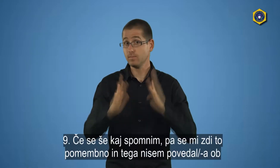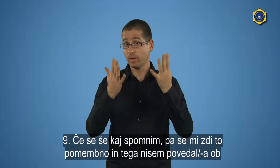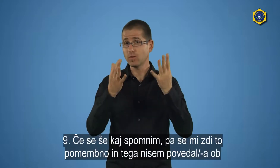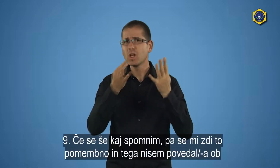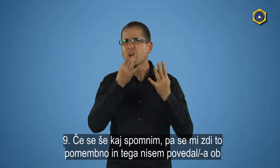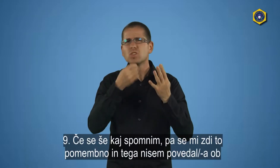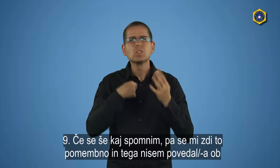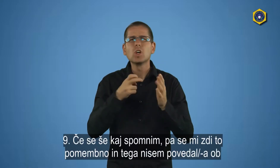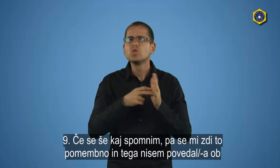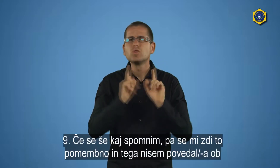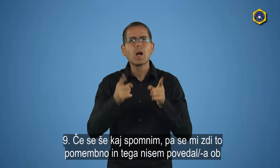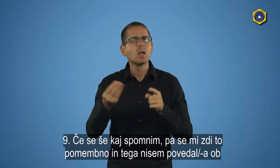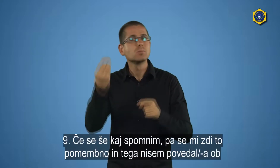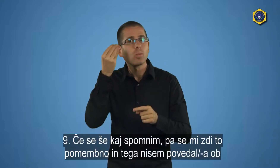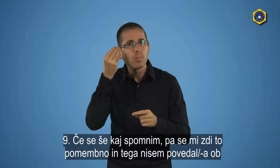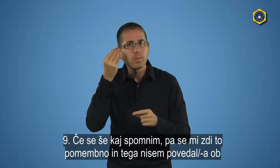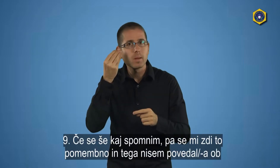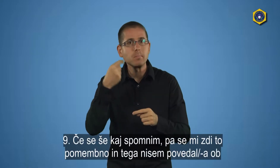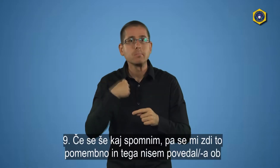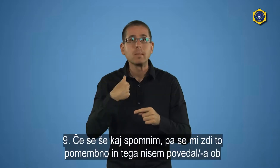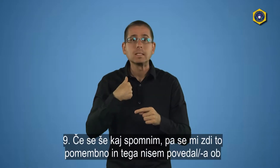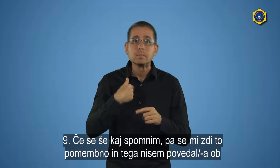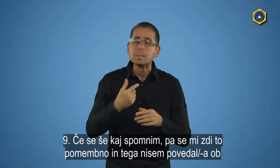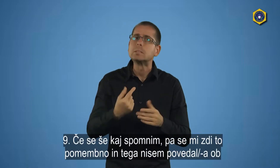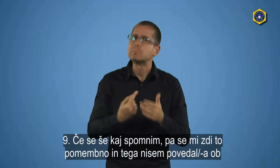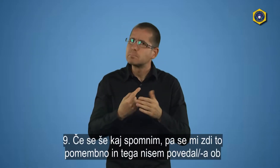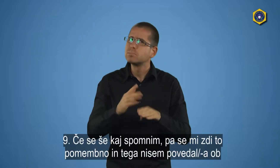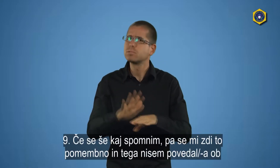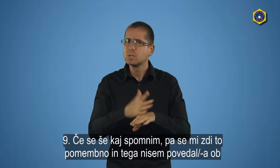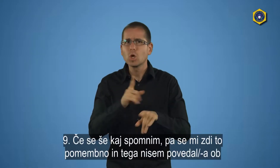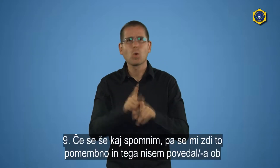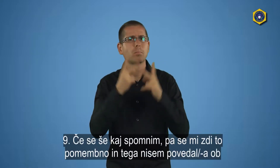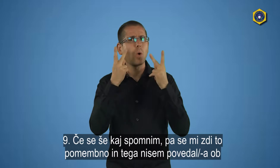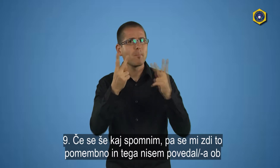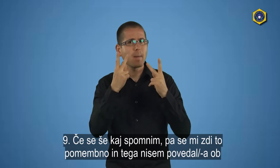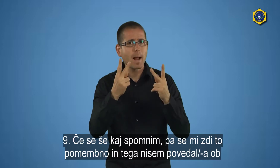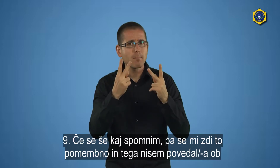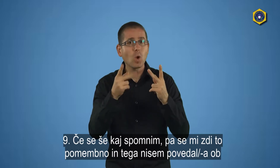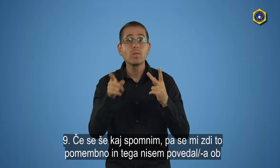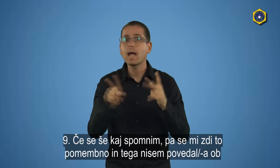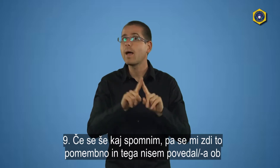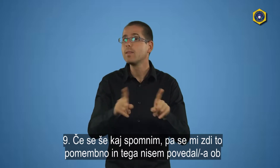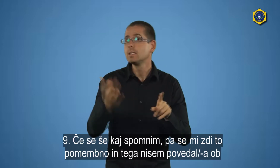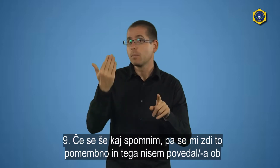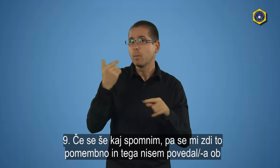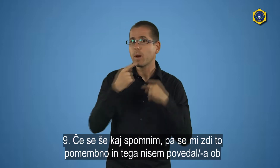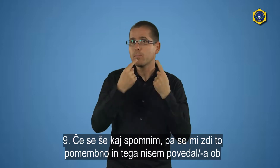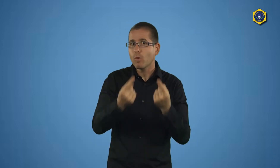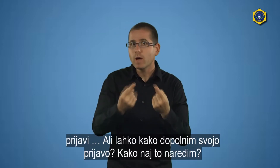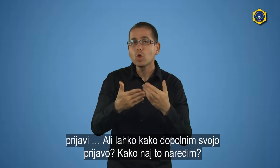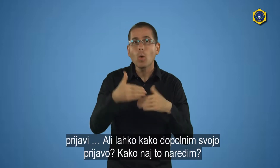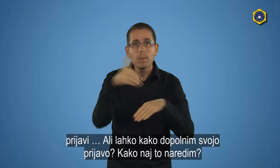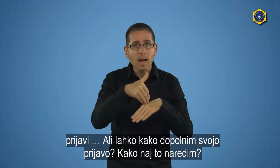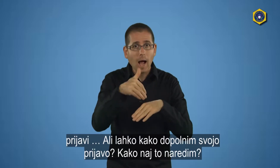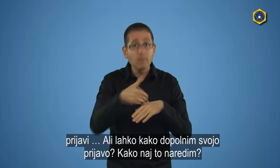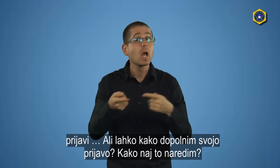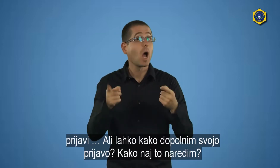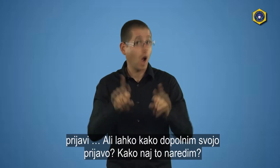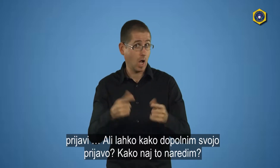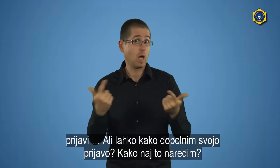9. Če se še kaj spomnim, pa se mi zdi to pomembno in tega nisem povedal oziroma povedala o prijavi, ali